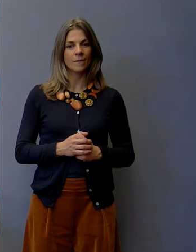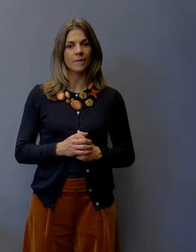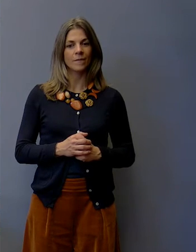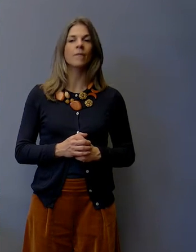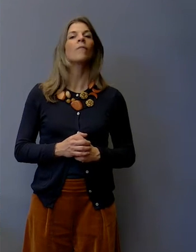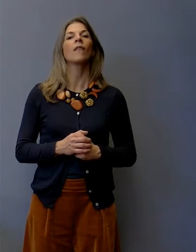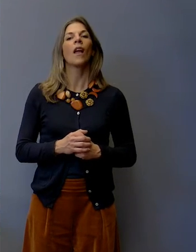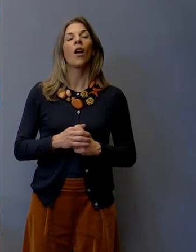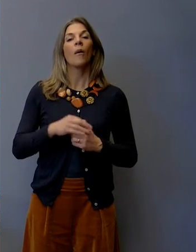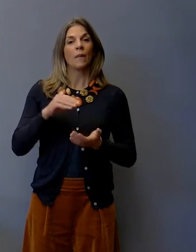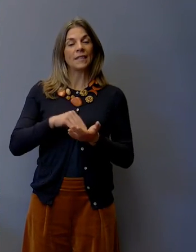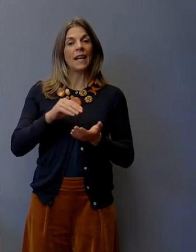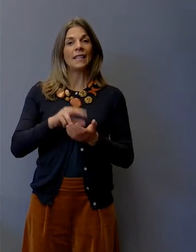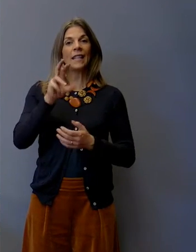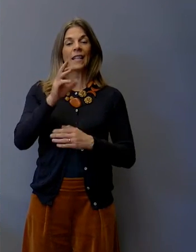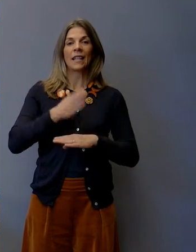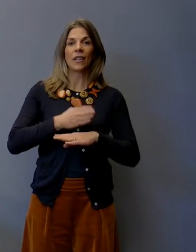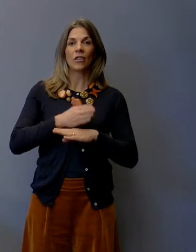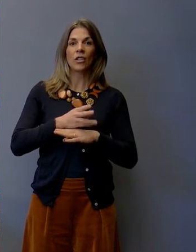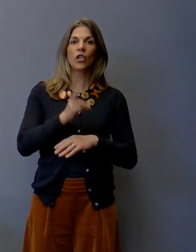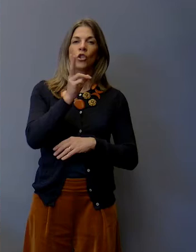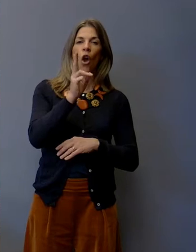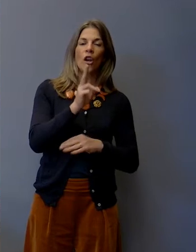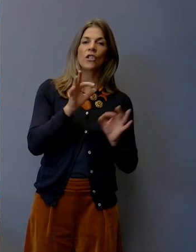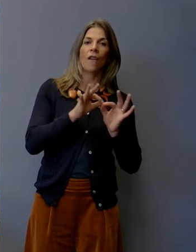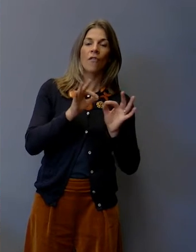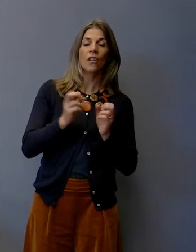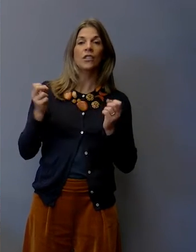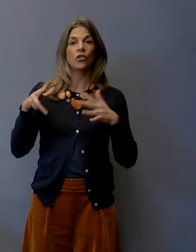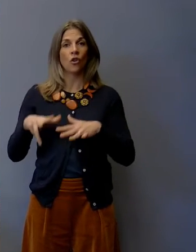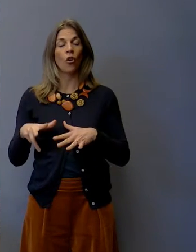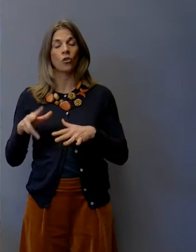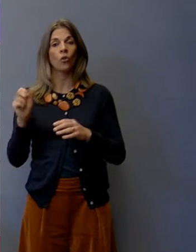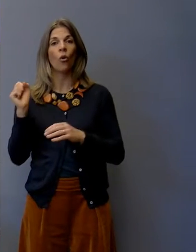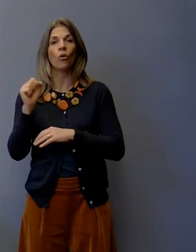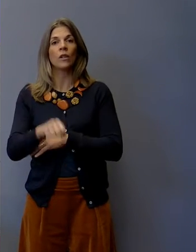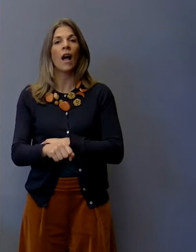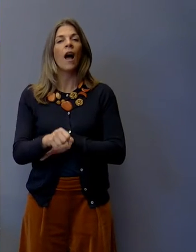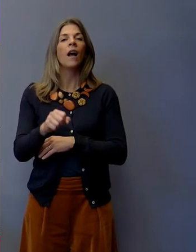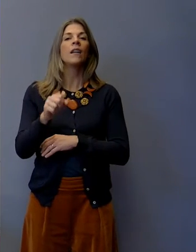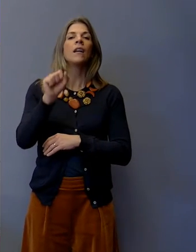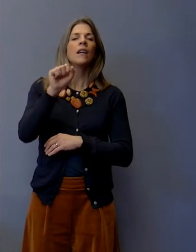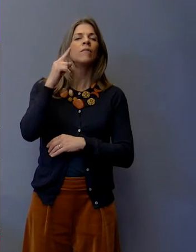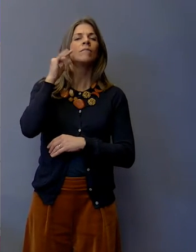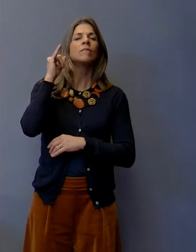trenta consiglieri presenti 12 voti favorevoli 18 contrari consiglieri avvenente